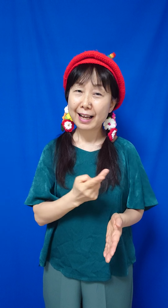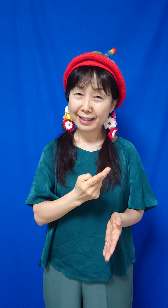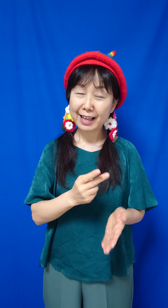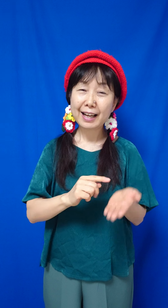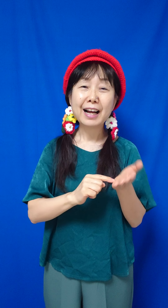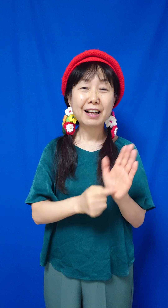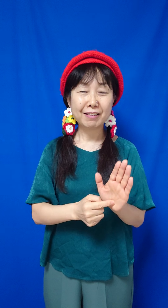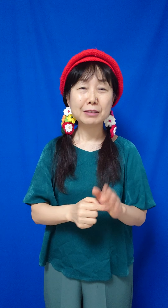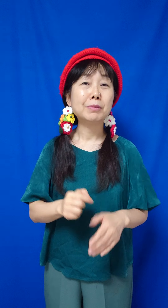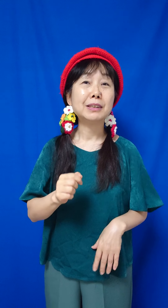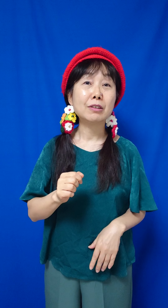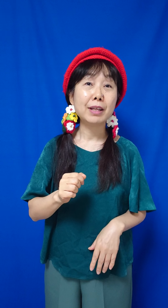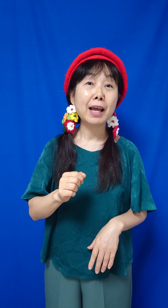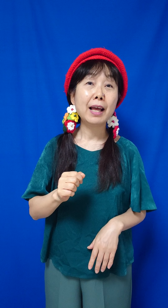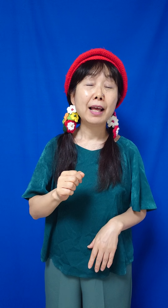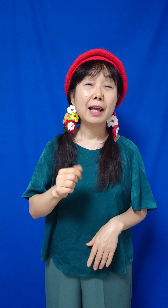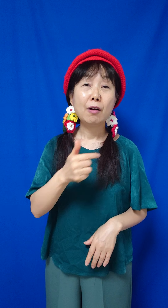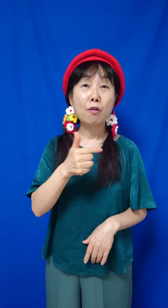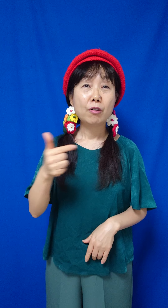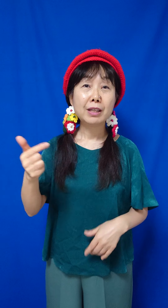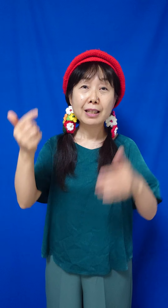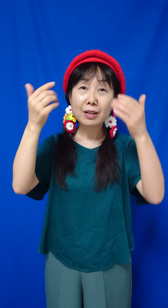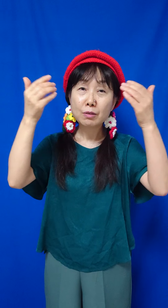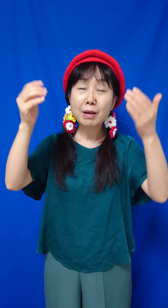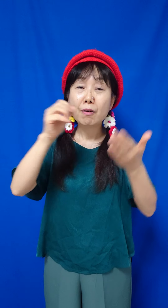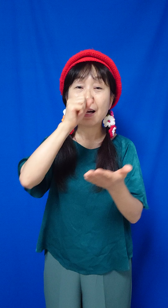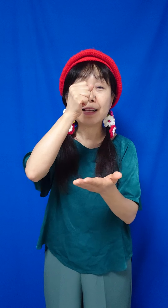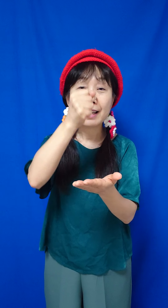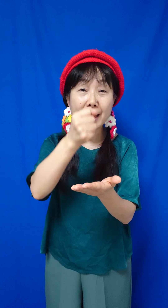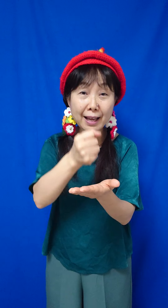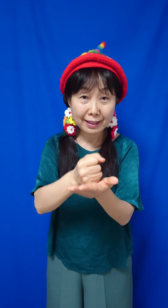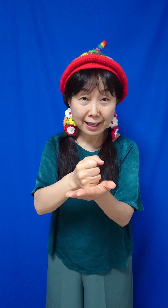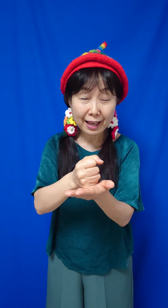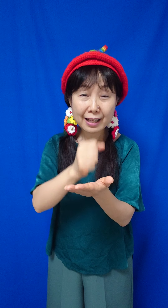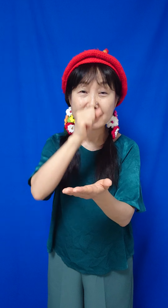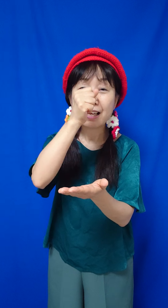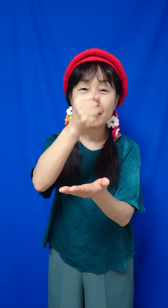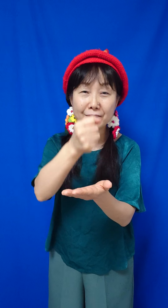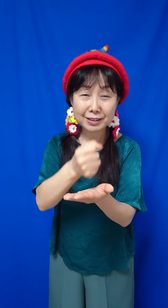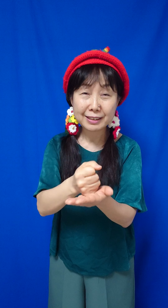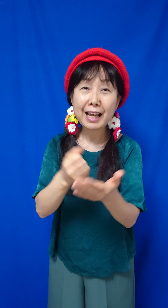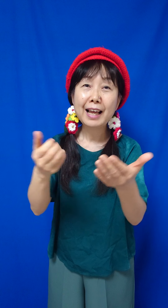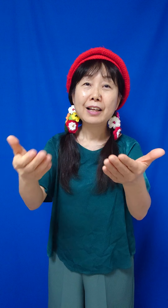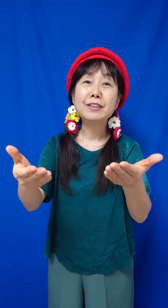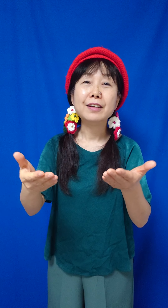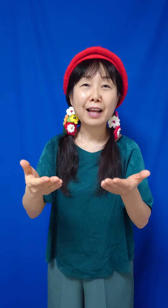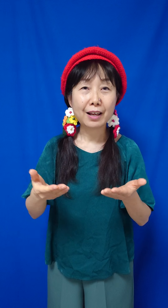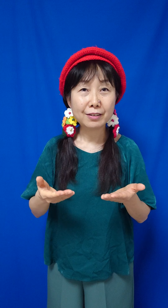変えて表しましたので、大きな夢を叶えて成功してくれる。